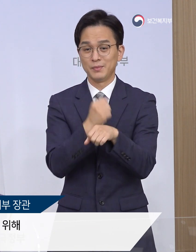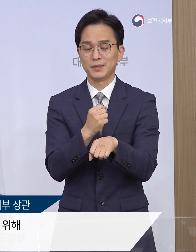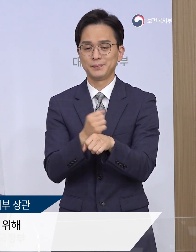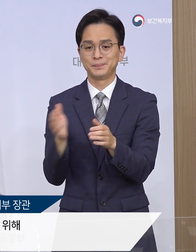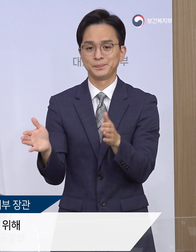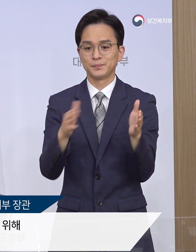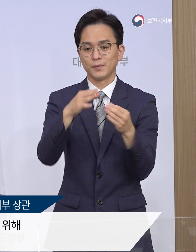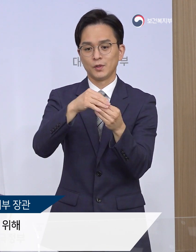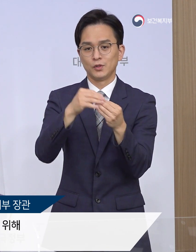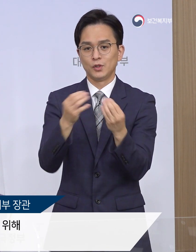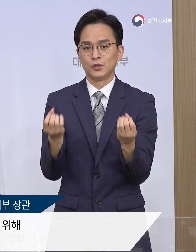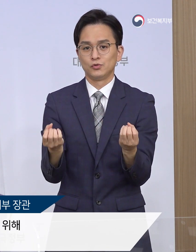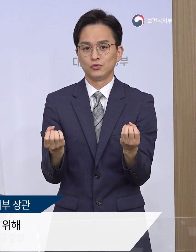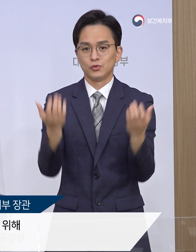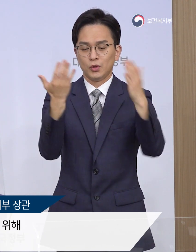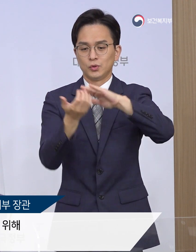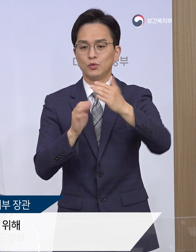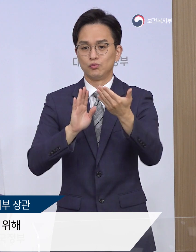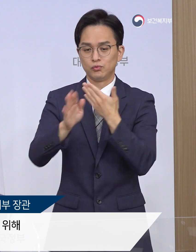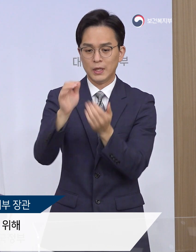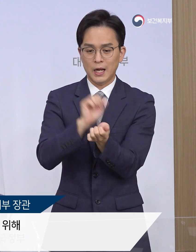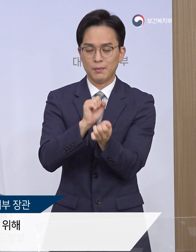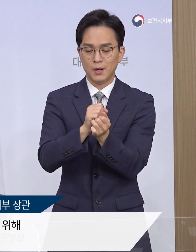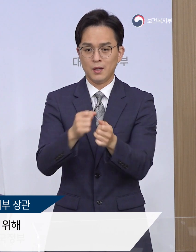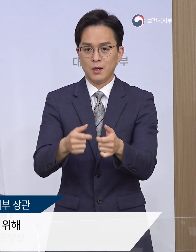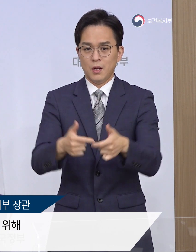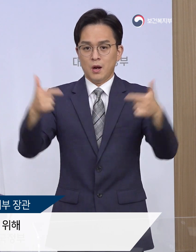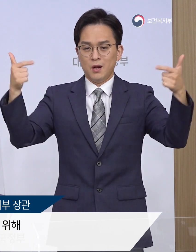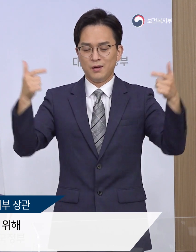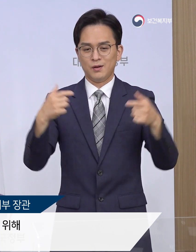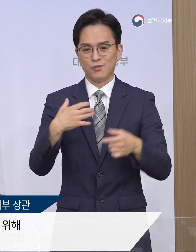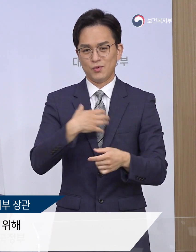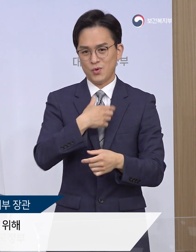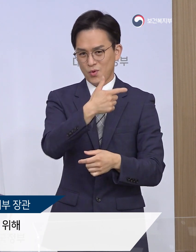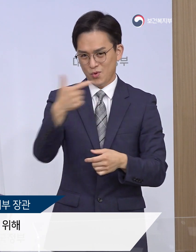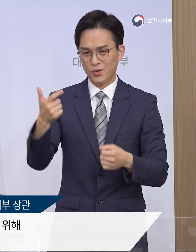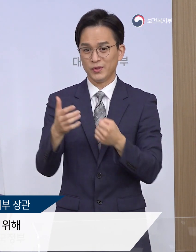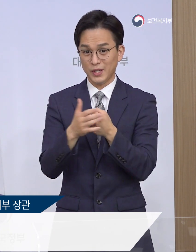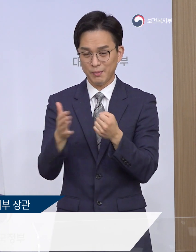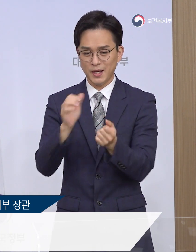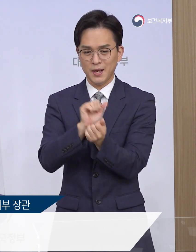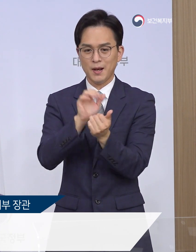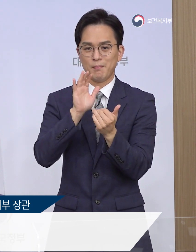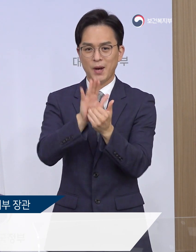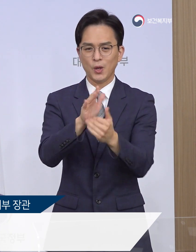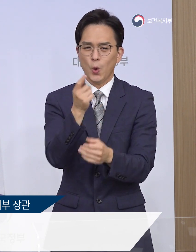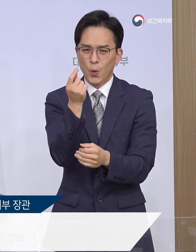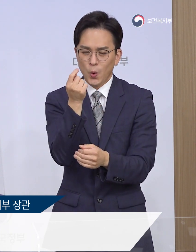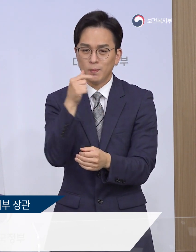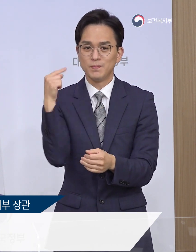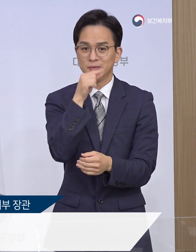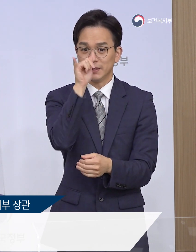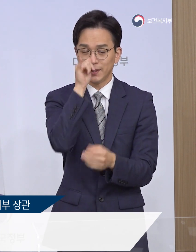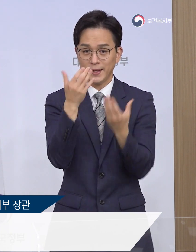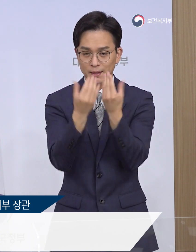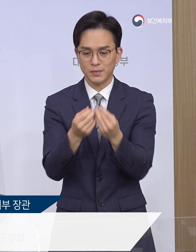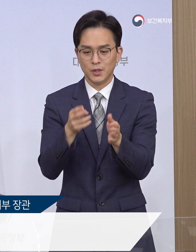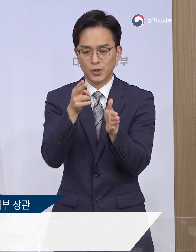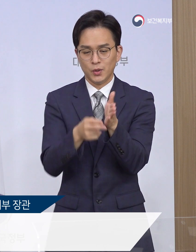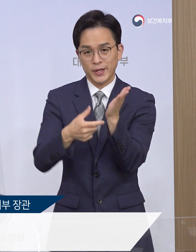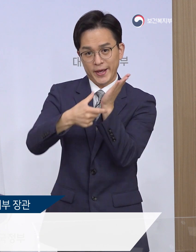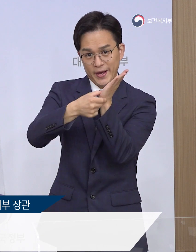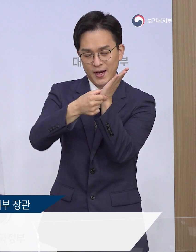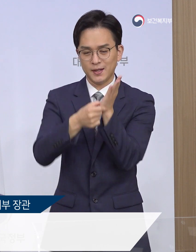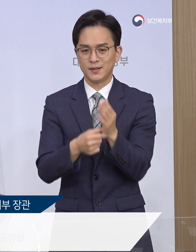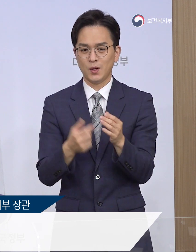감염 위험을 최소화하기 위해 방역 조치를 강화하겠습니다. 철도 승차권은 창가